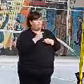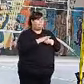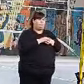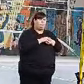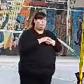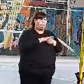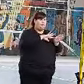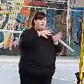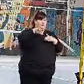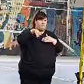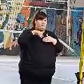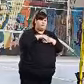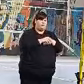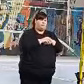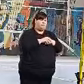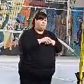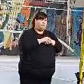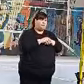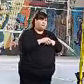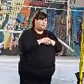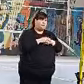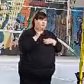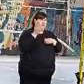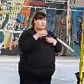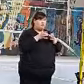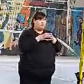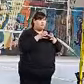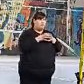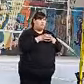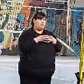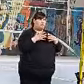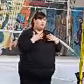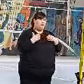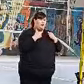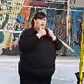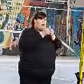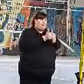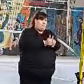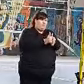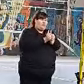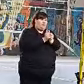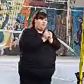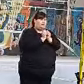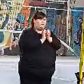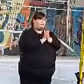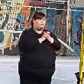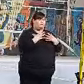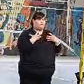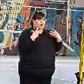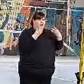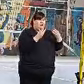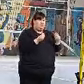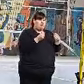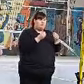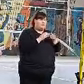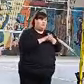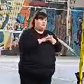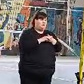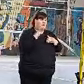Somos un equipo. El apoyo es vital. Debemos acompañarnos, ayudarnos, escucharnos